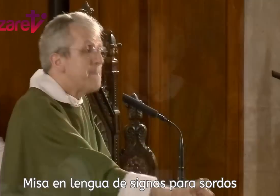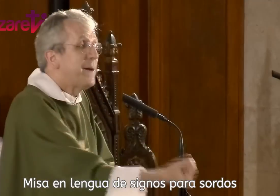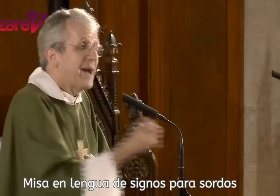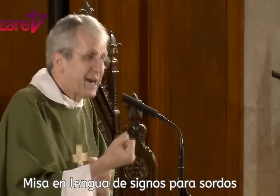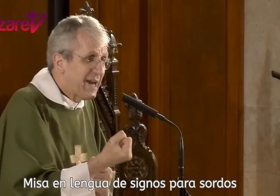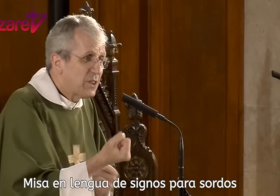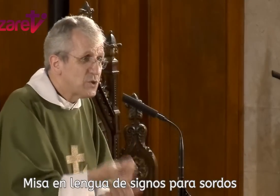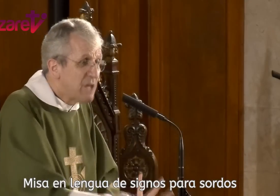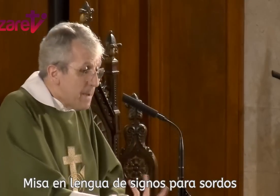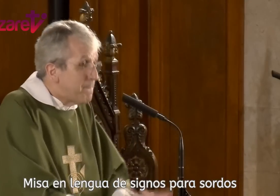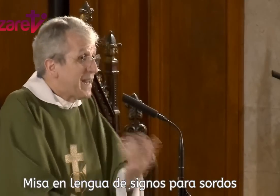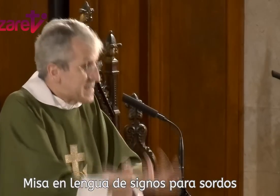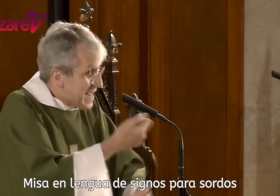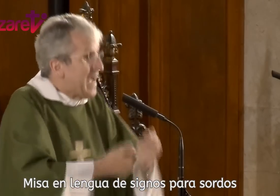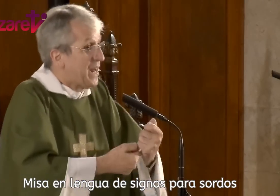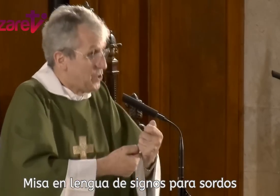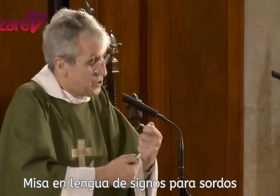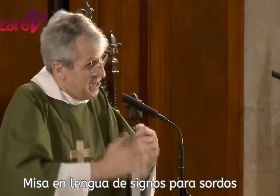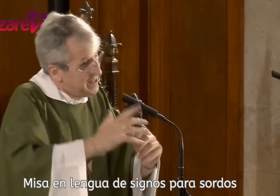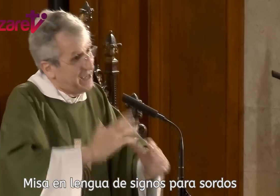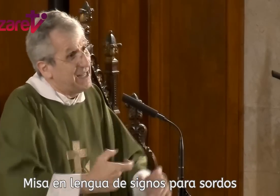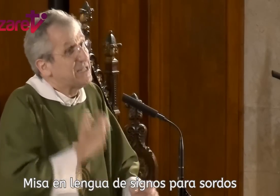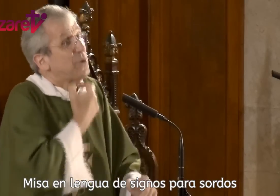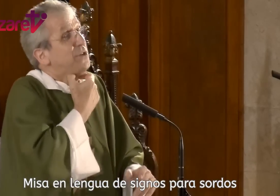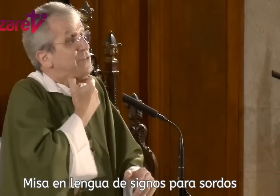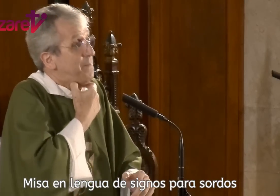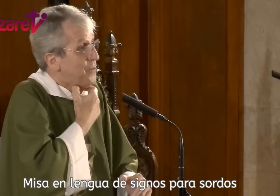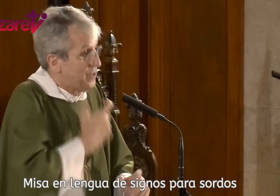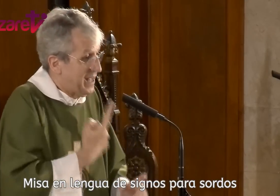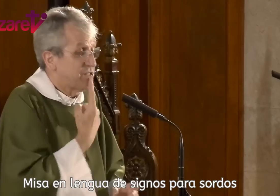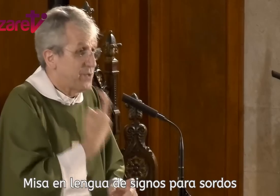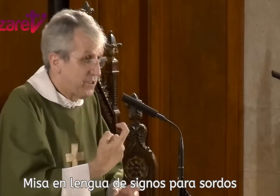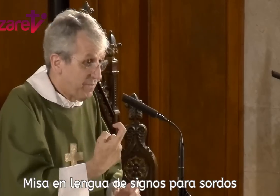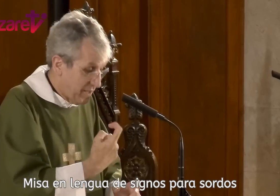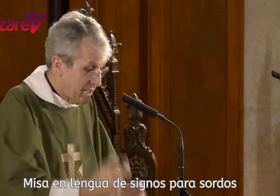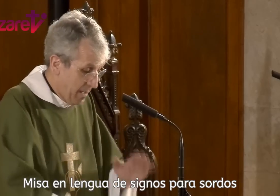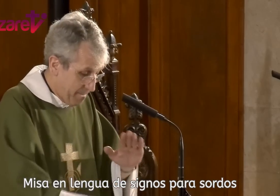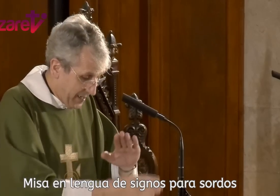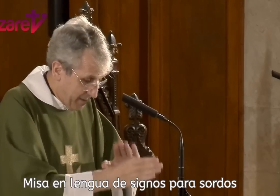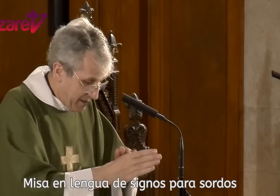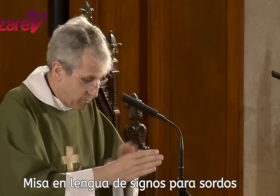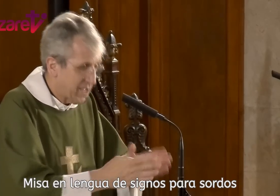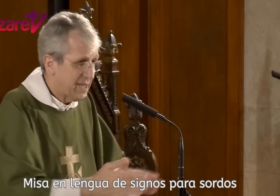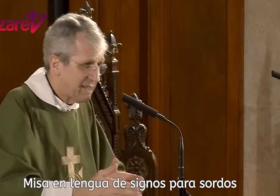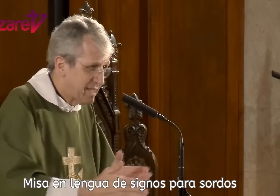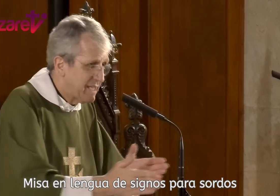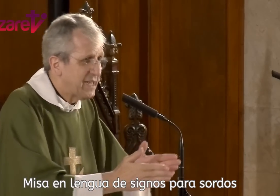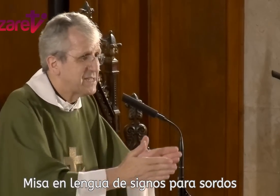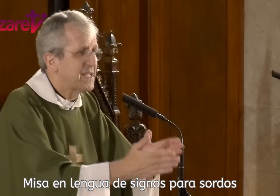para agarrarnos, para sacarnos de aquella situación de apuro, de aquella situación difícil, para que vayamos adelante en ese